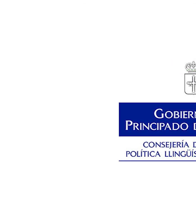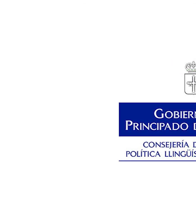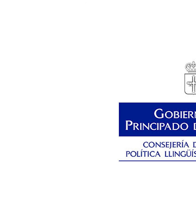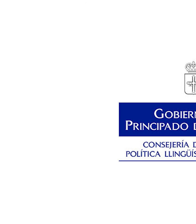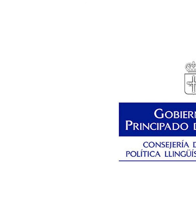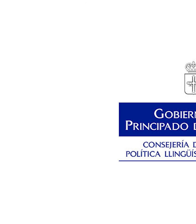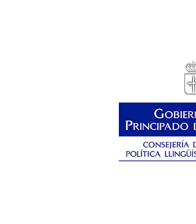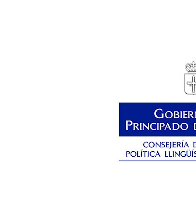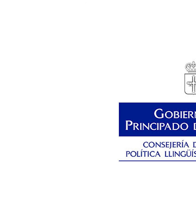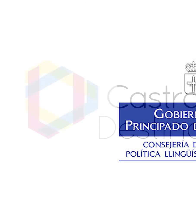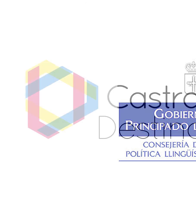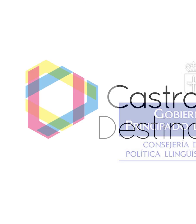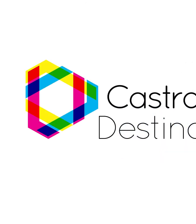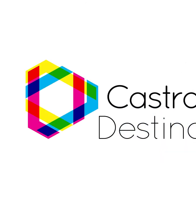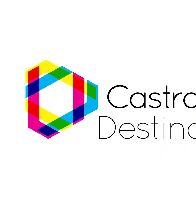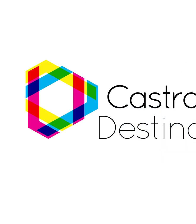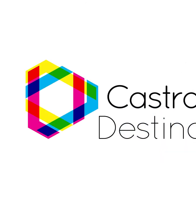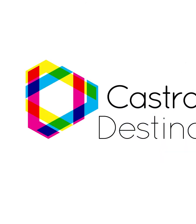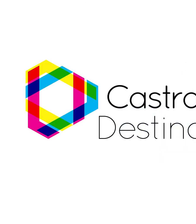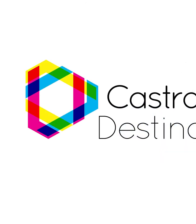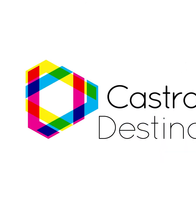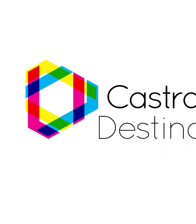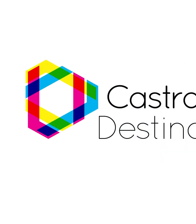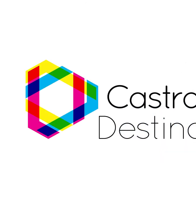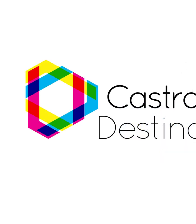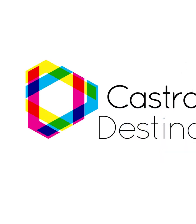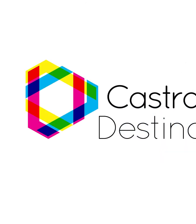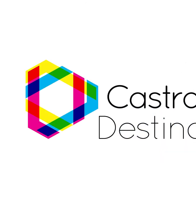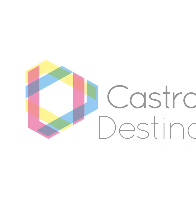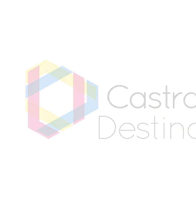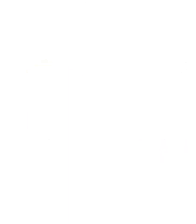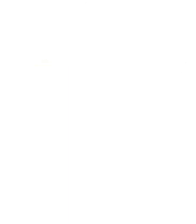de Cultura, Política Lingüística y Turismo. Castropol, destino inteligente.